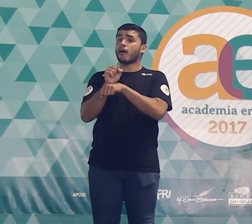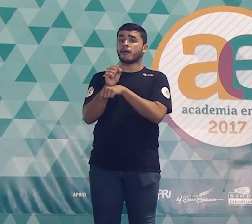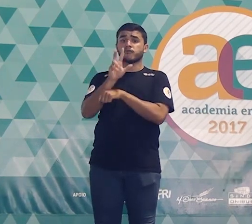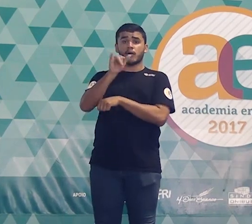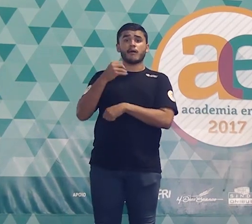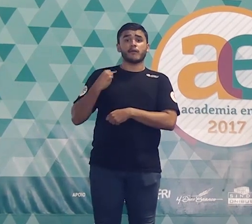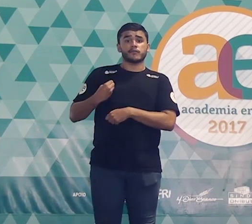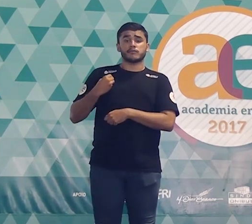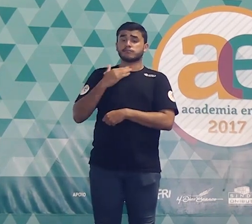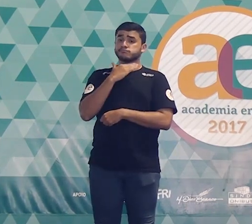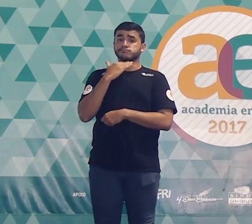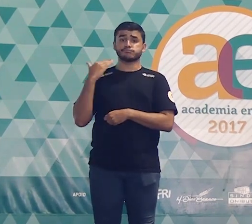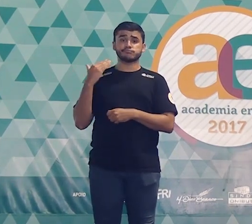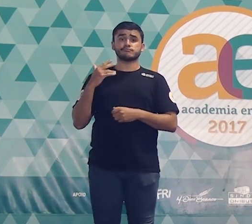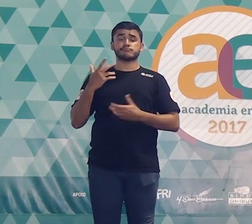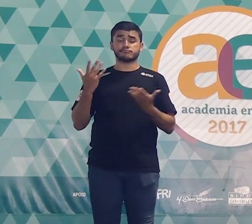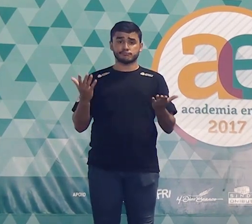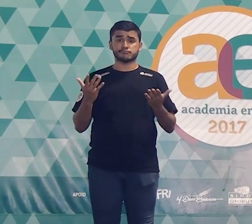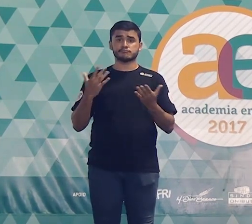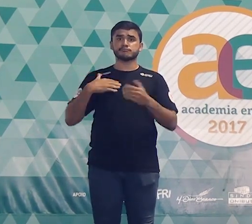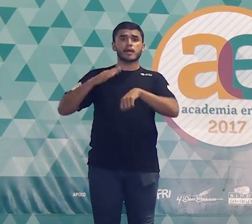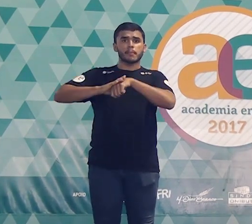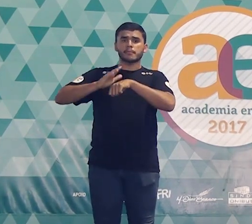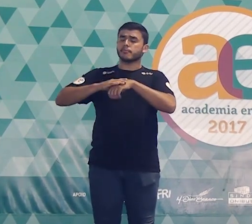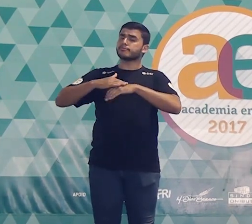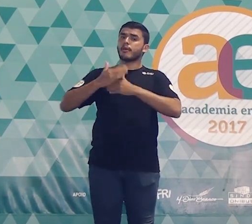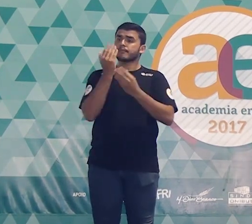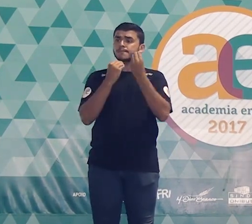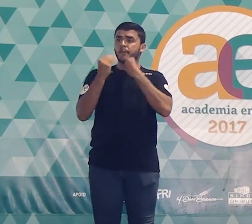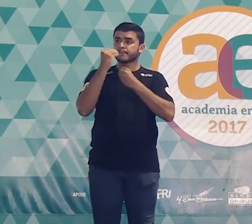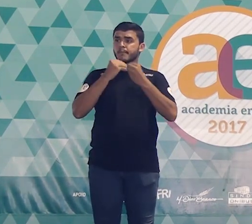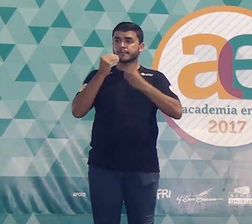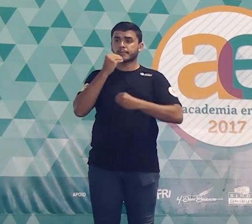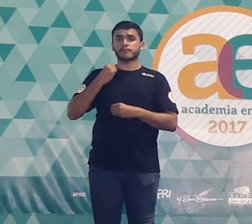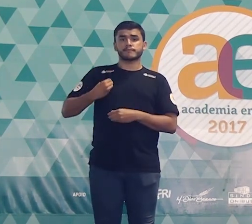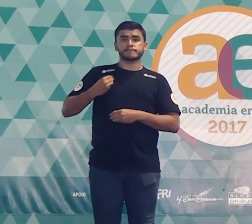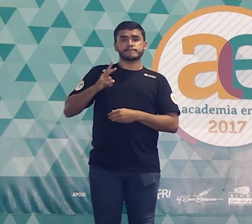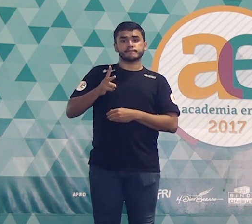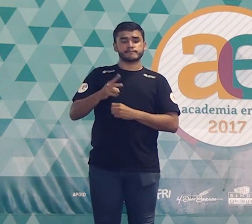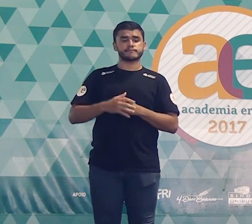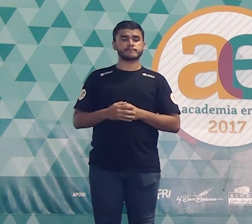Porque a fornalha não para, tá certo? Então, a gente tem que comer para se manter em pé.